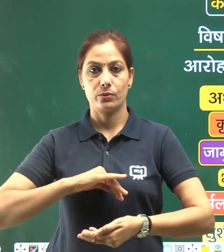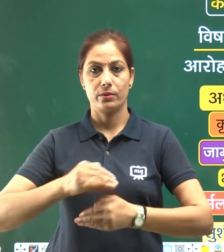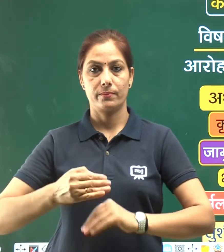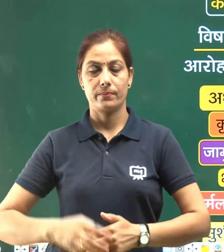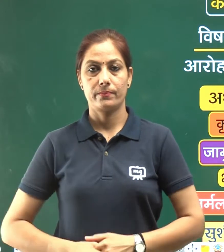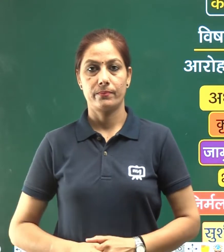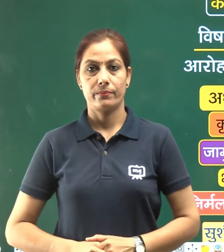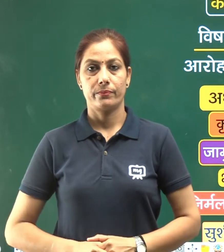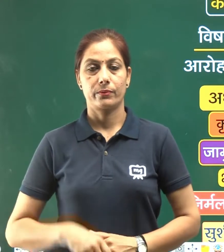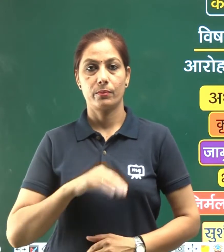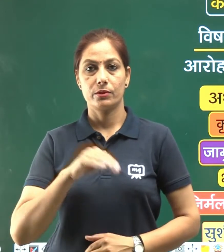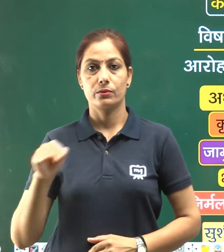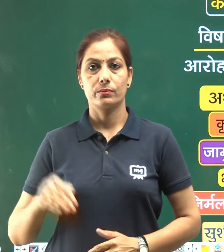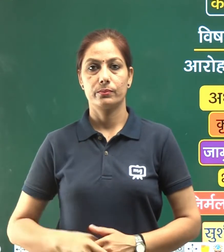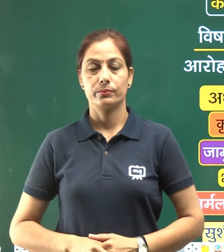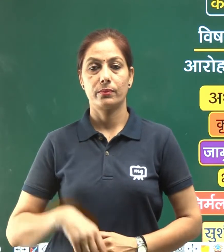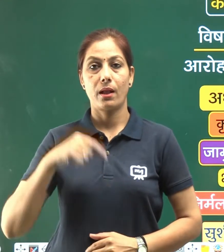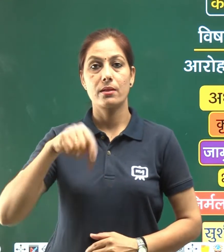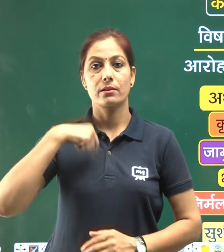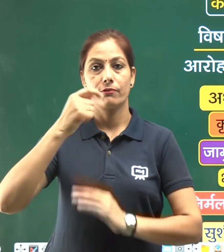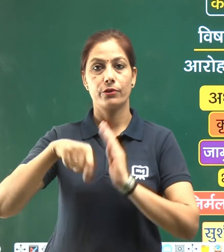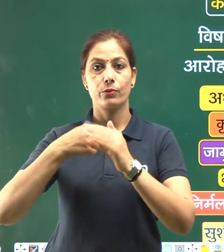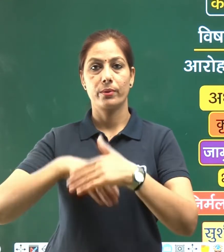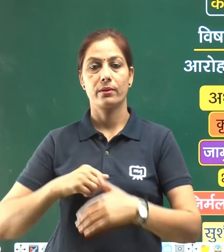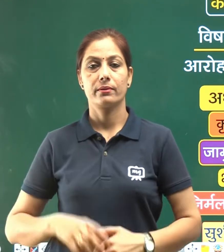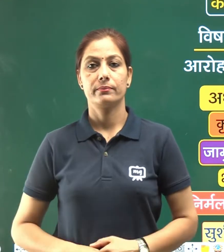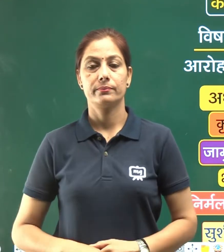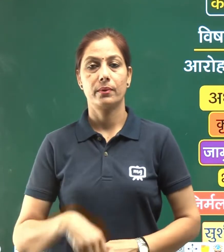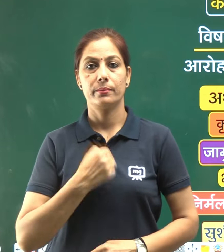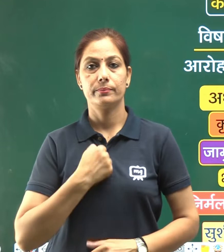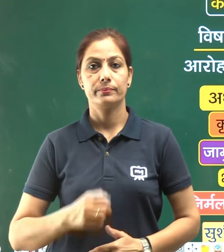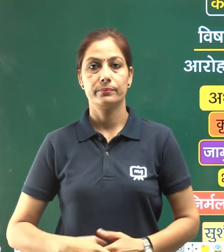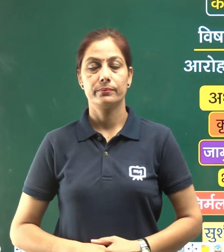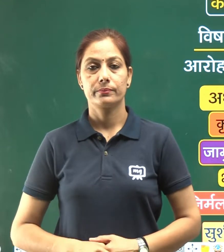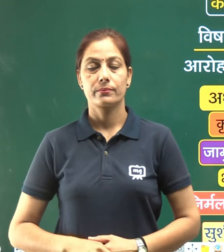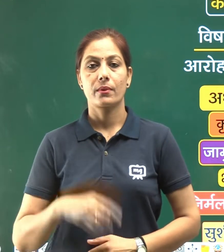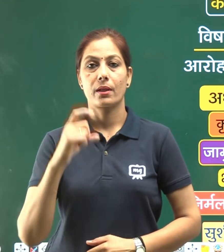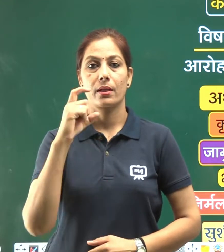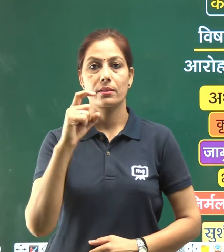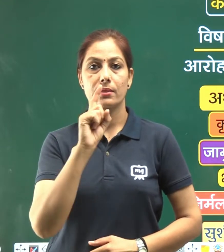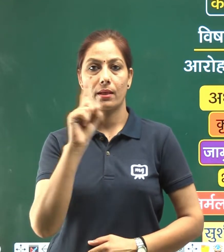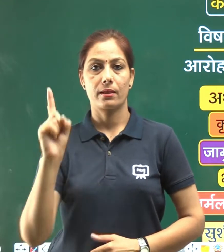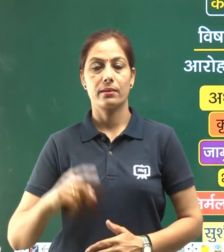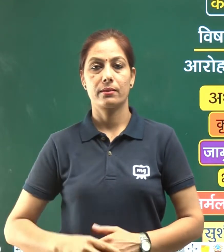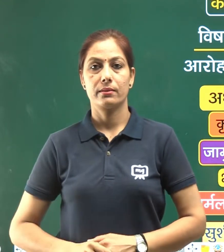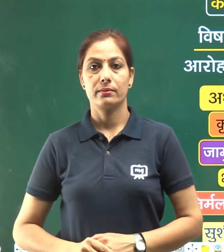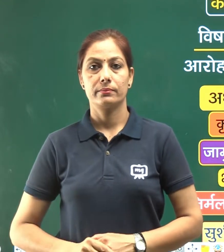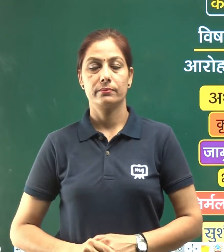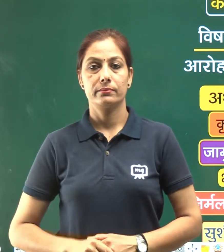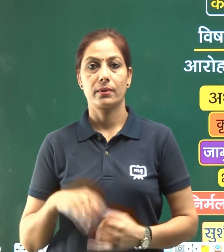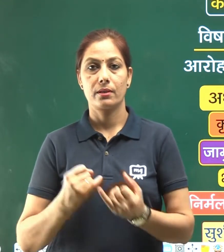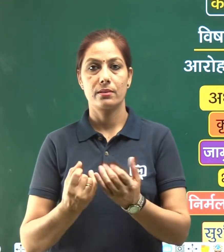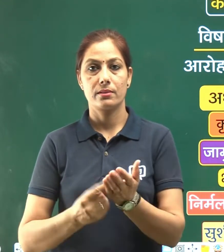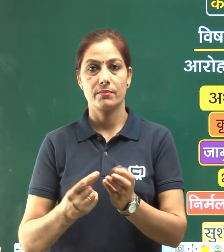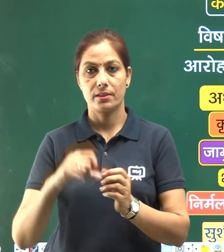चौधरी। बच्चों, आज के वीडियो में हम कक्षा 11 की हिंदी